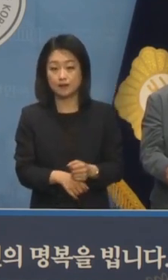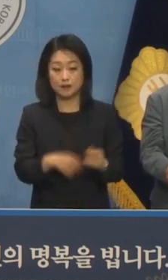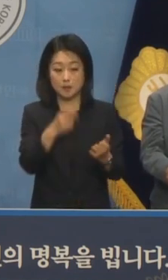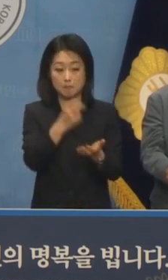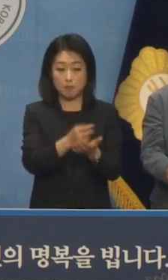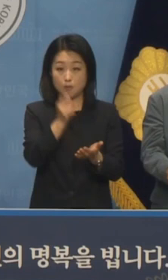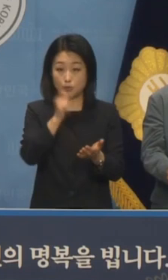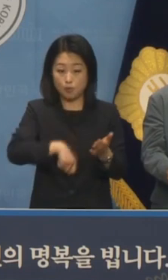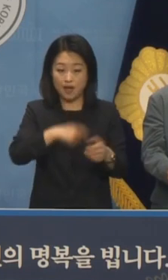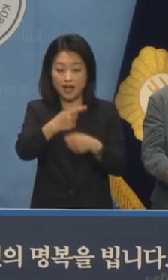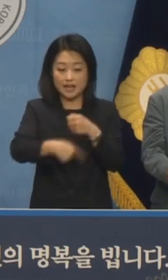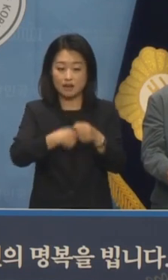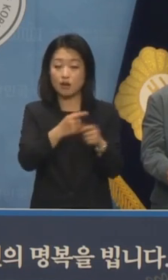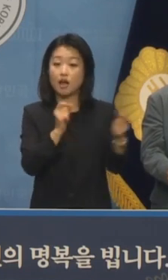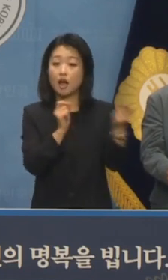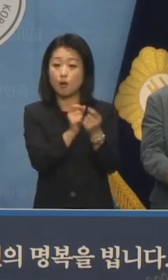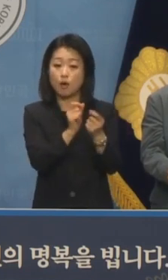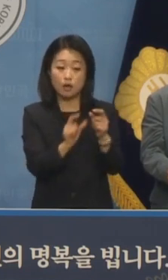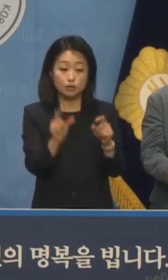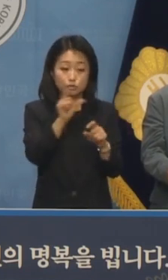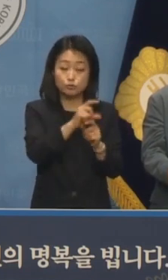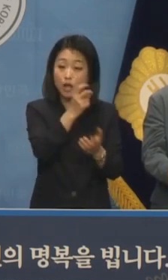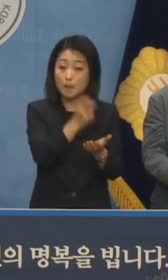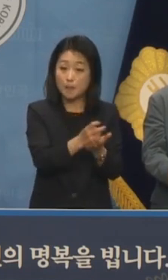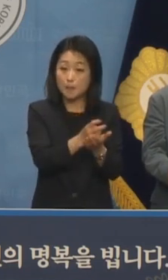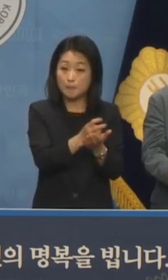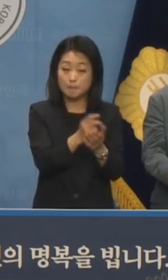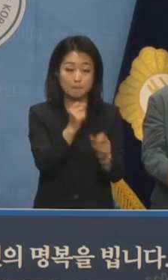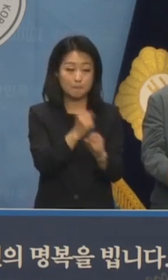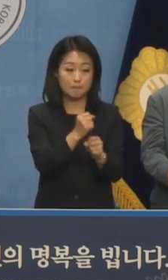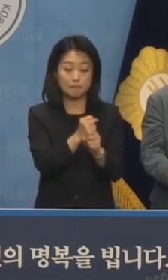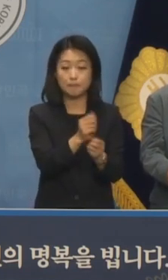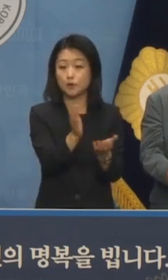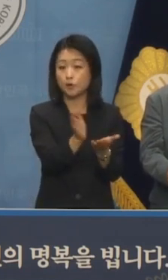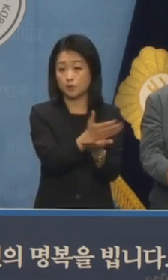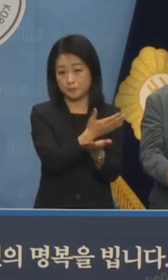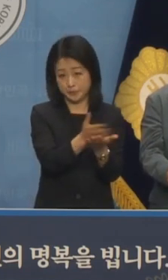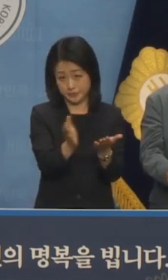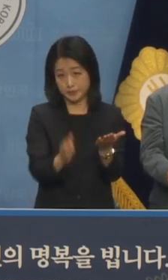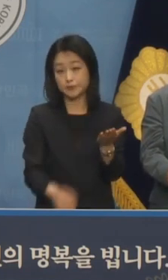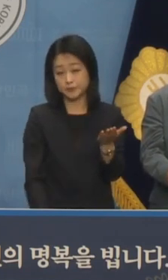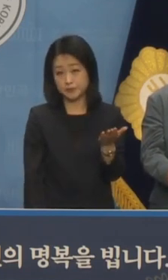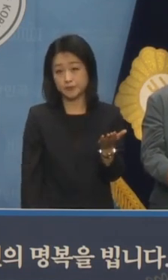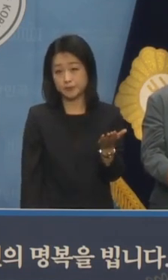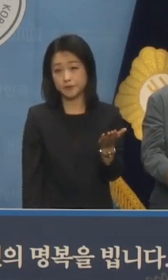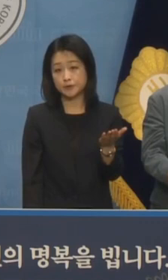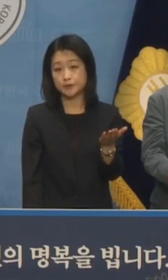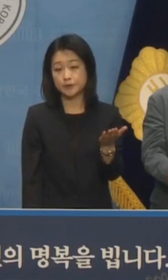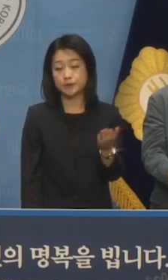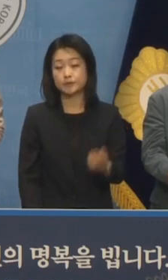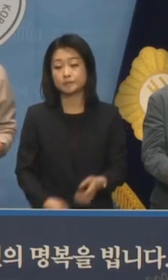다 되어가는 지금도 보완 입법을 위한 입장과 제대로 된 대안을 내놓지 못하고 있습니다.